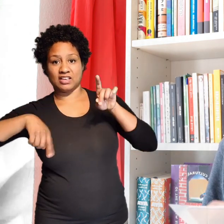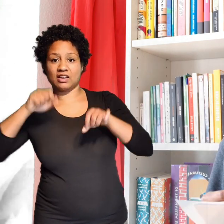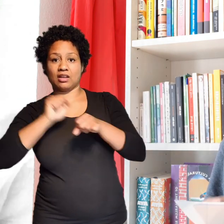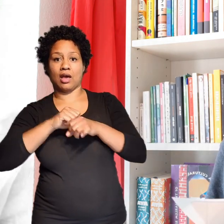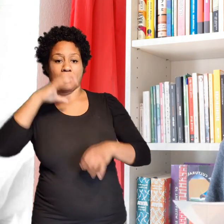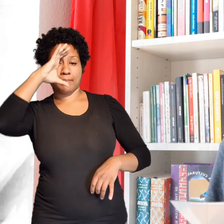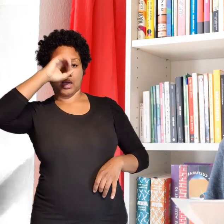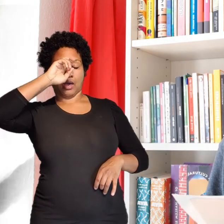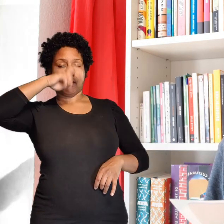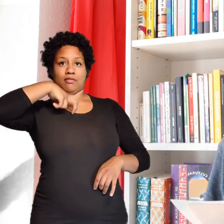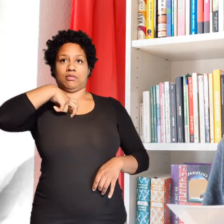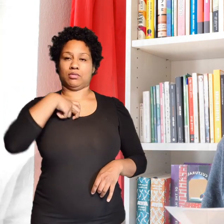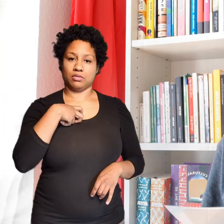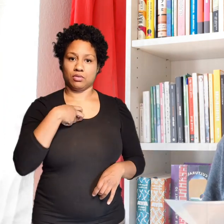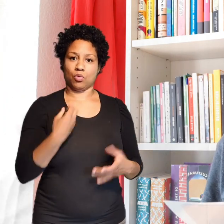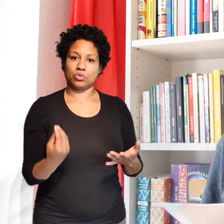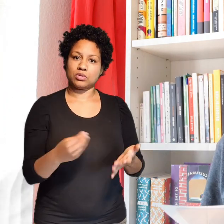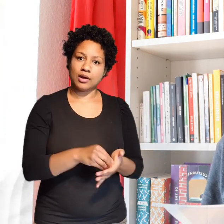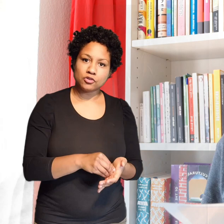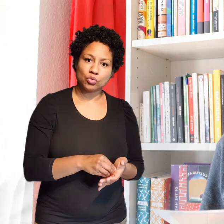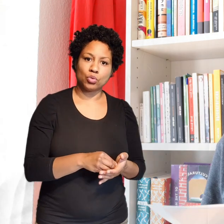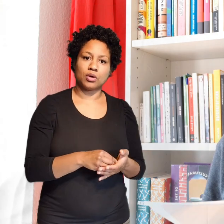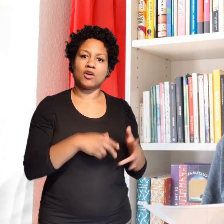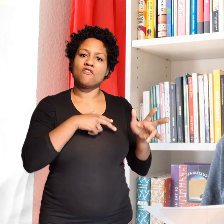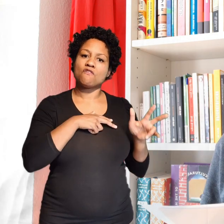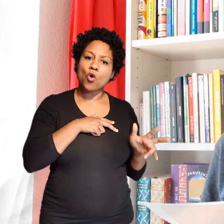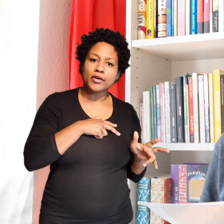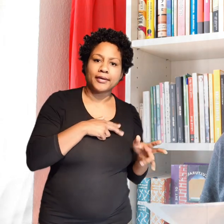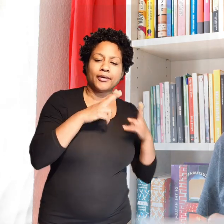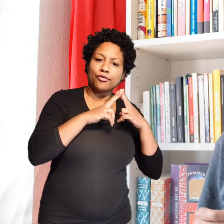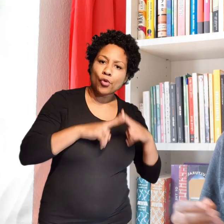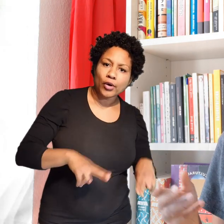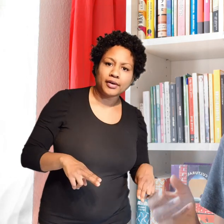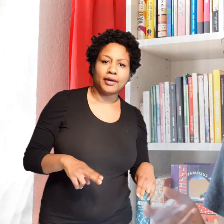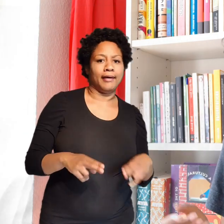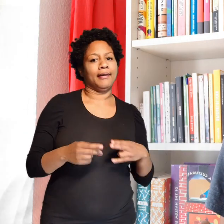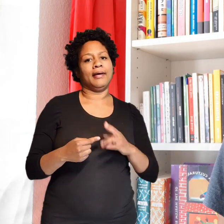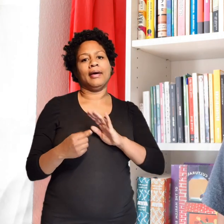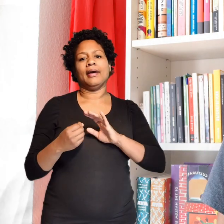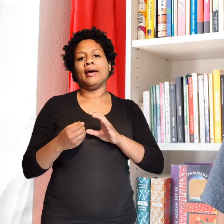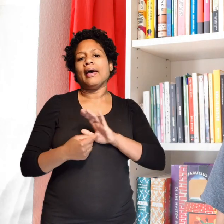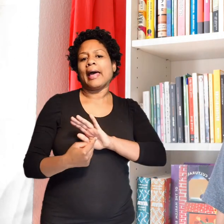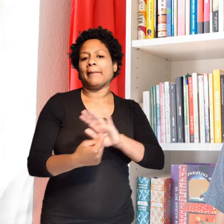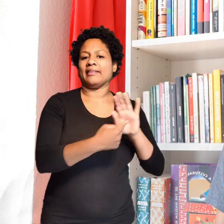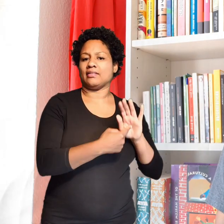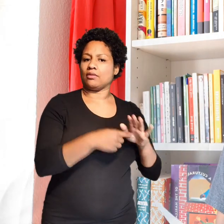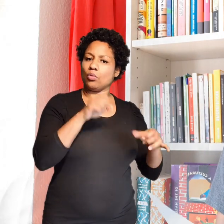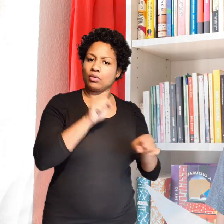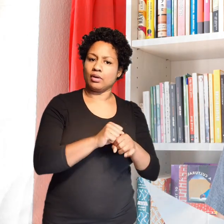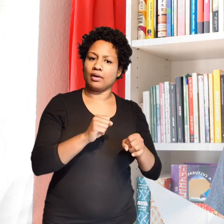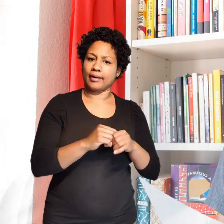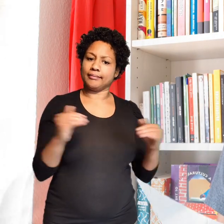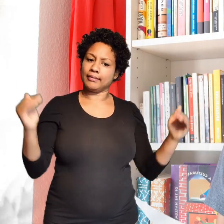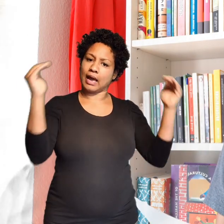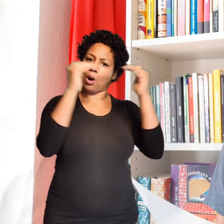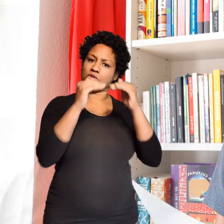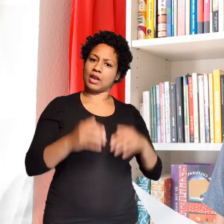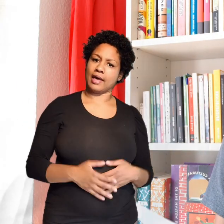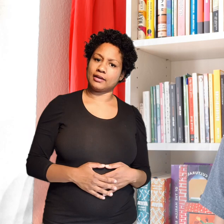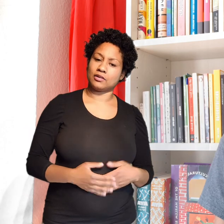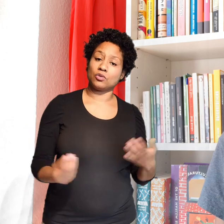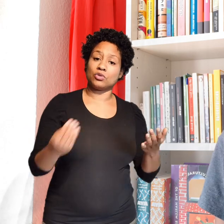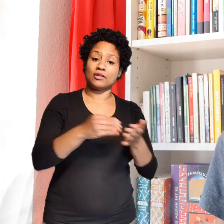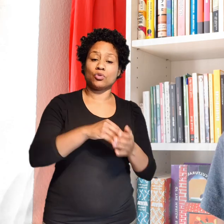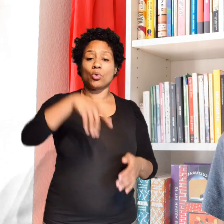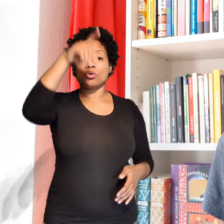Bürde der Repräsentation wird leichter. Außerdem wird die deutschsprachige Literaturlandschaft daran